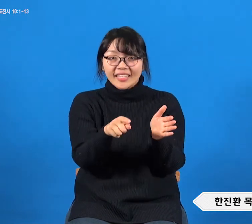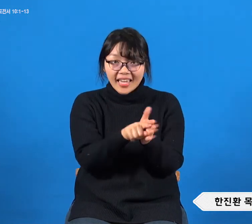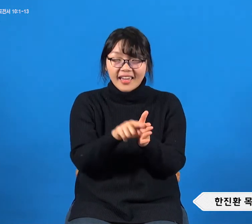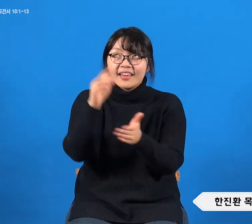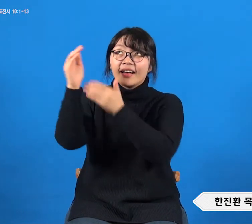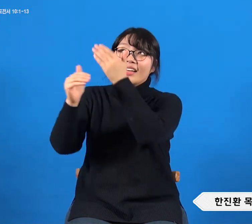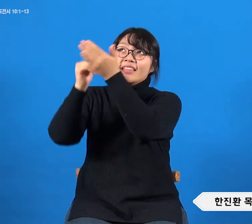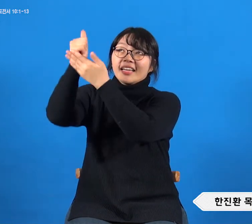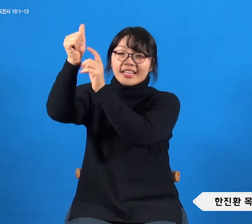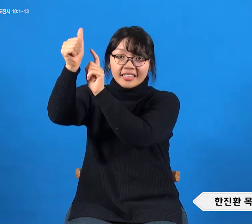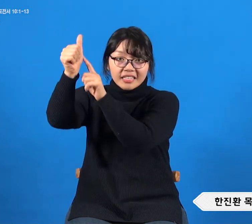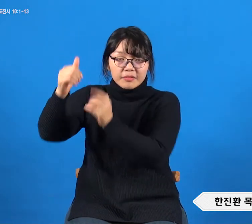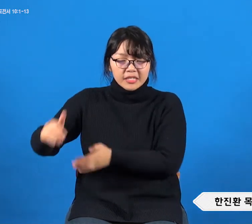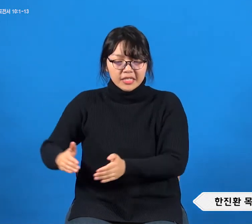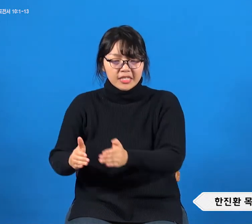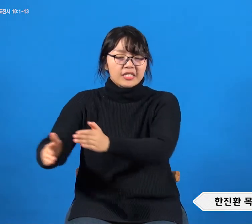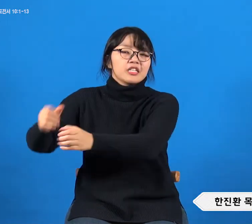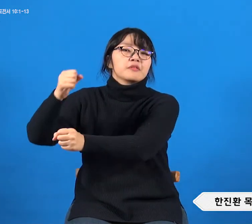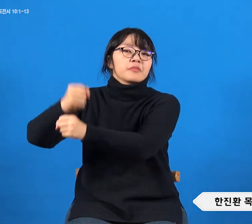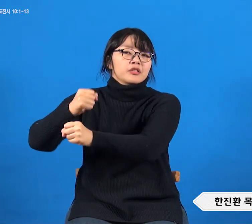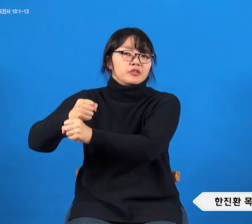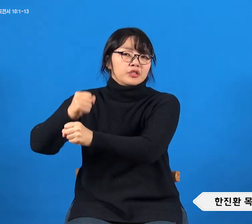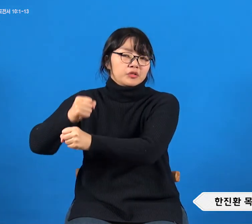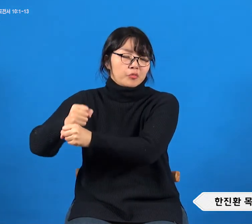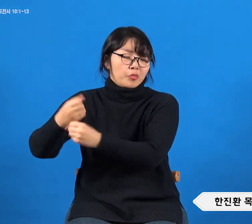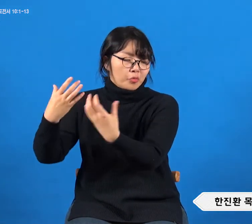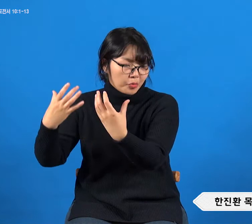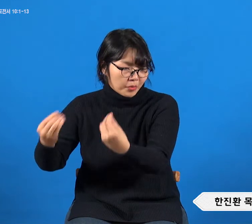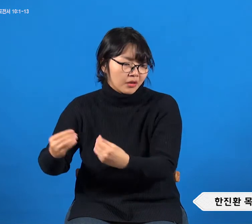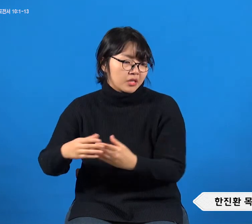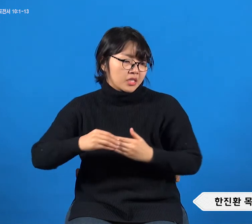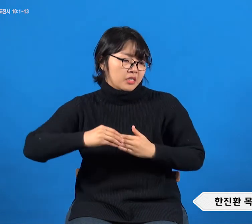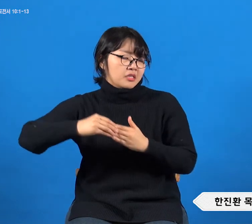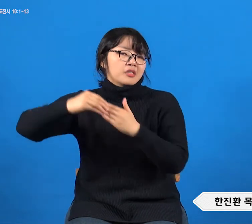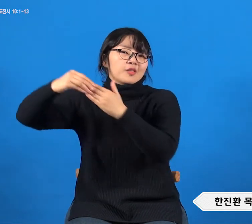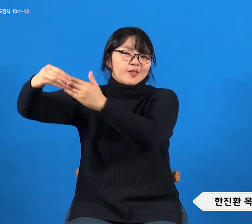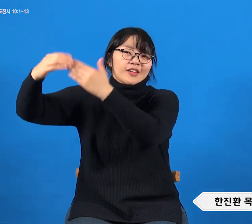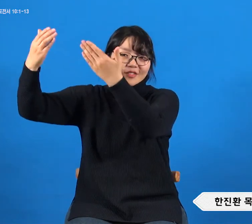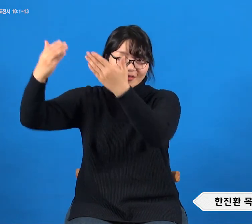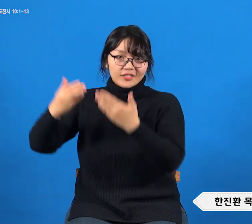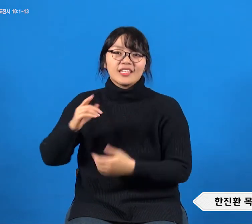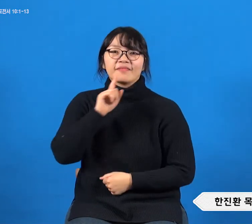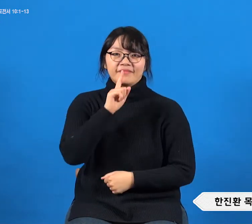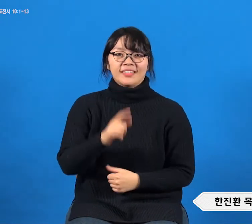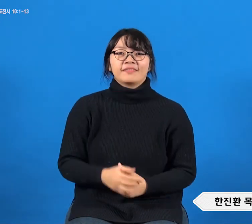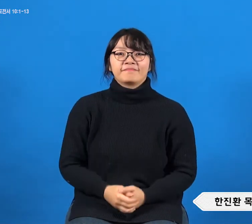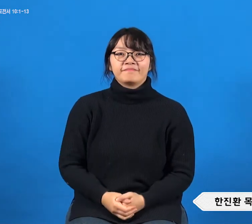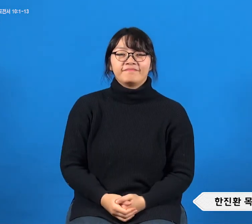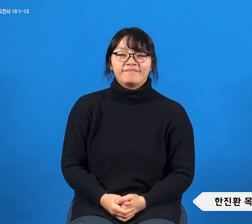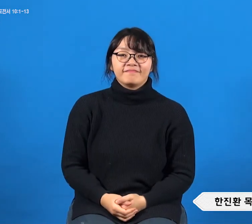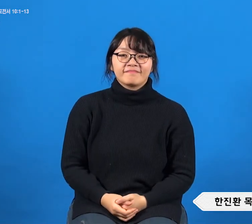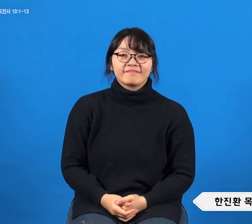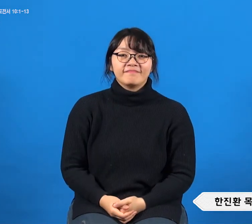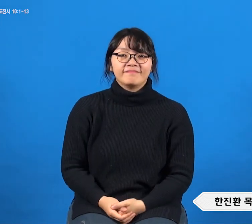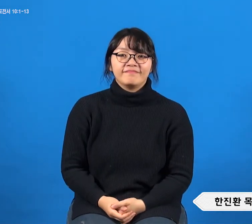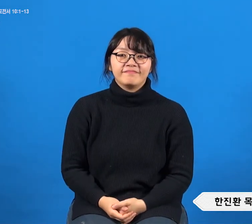하나님께서 길을 내어주시기도 하시고 피하기도 하시고 하나님이 인도해 주신다 하는 말씀이죠.